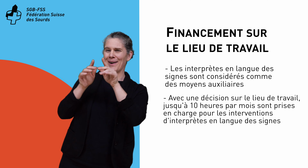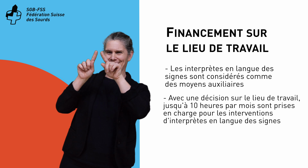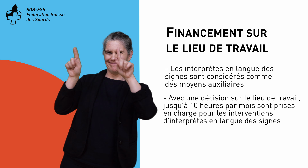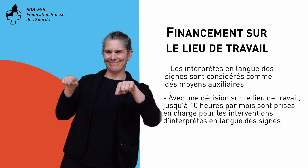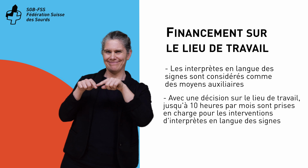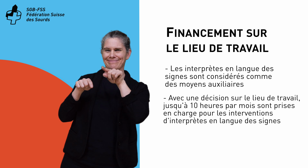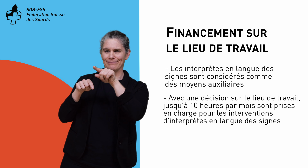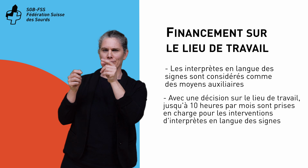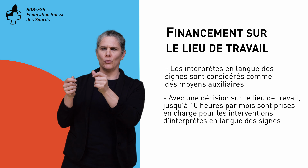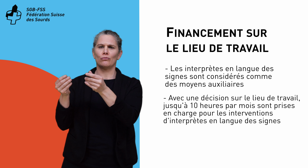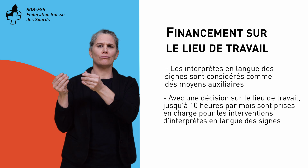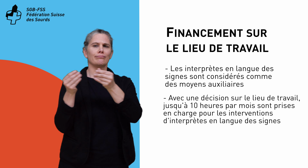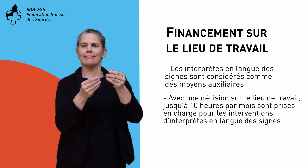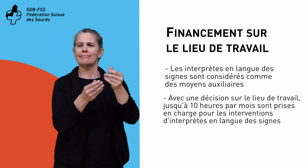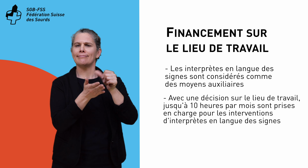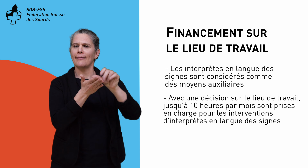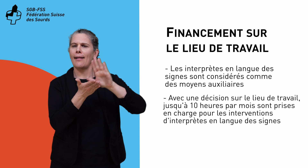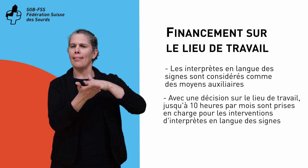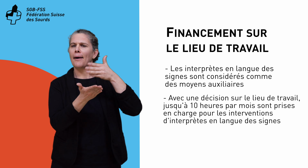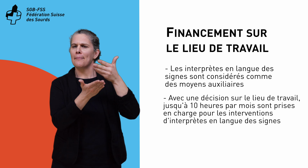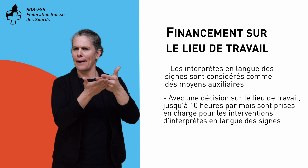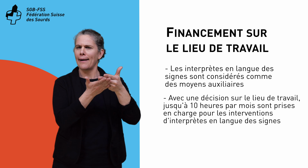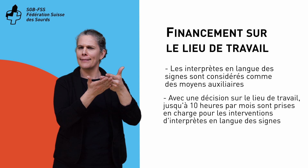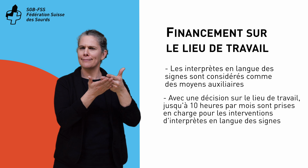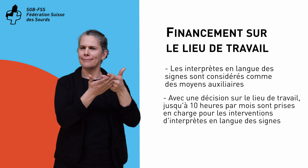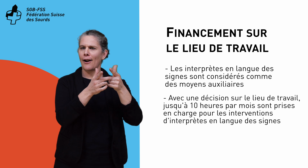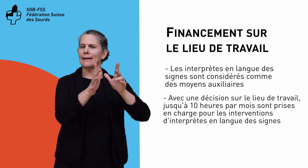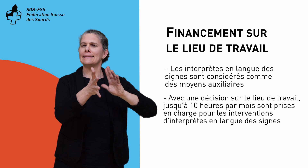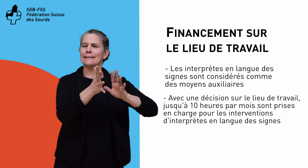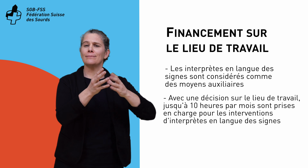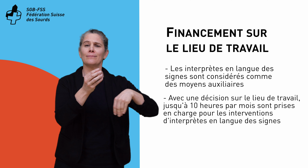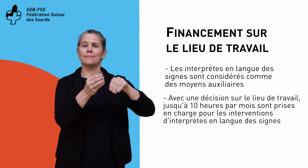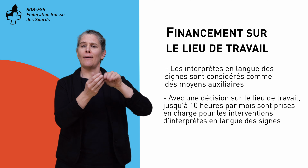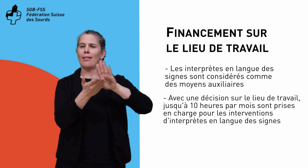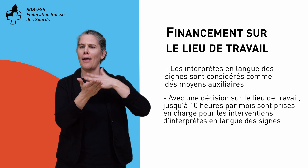interprète en langue écrite pour les entretiens et les réunions au poste de travail.